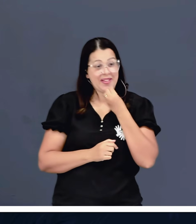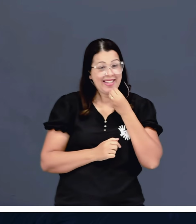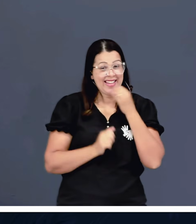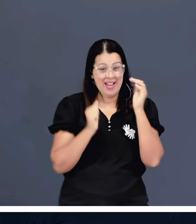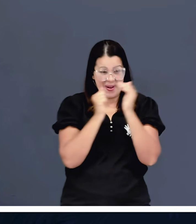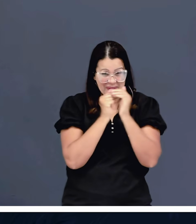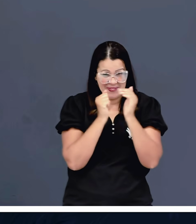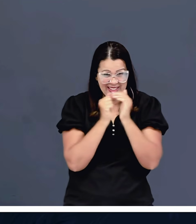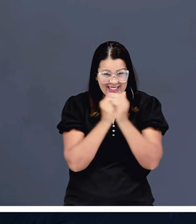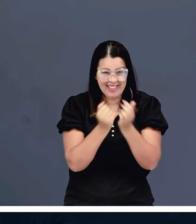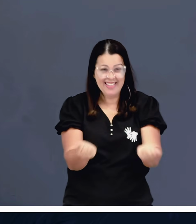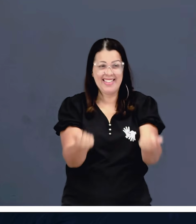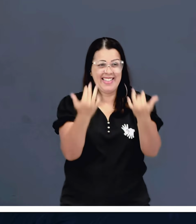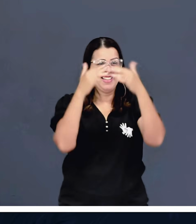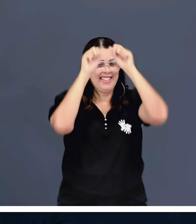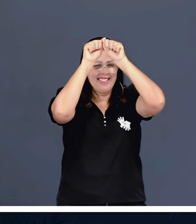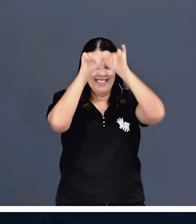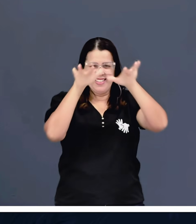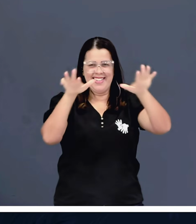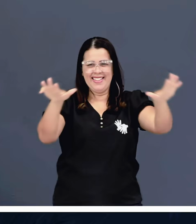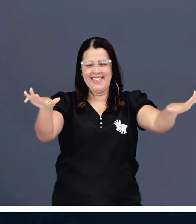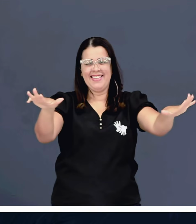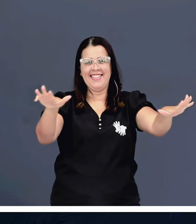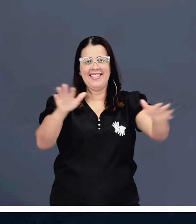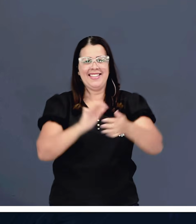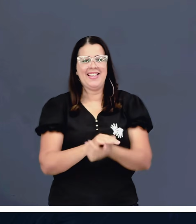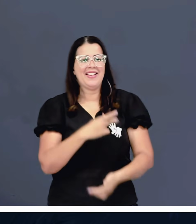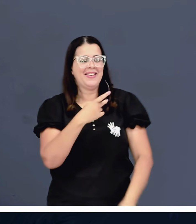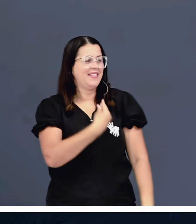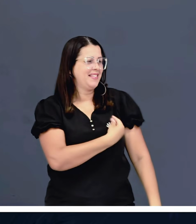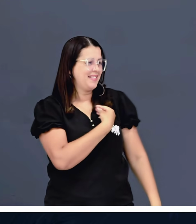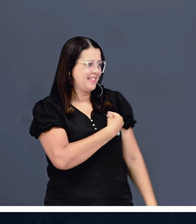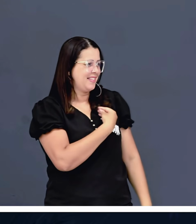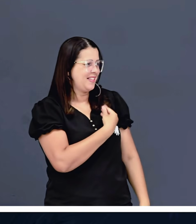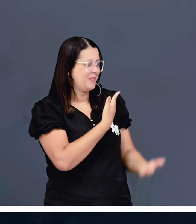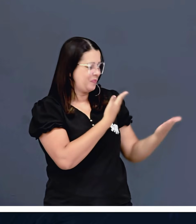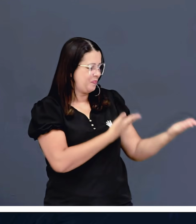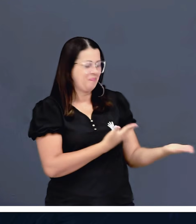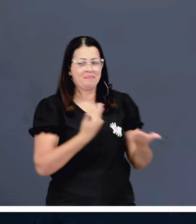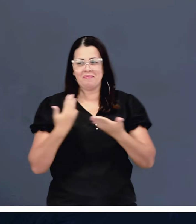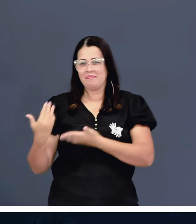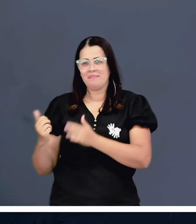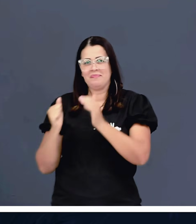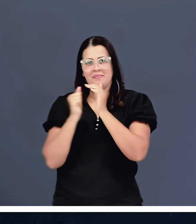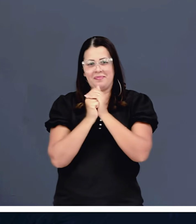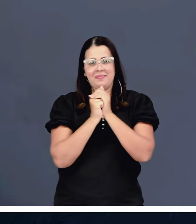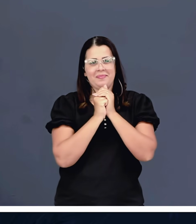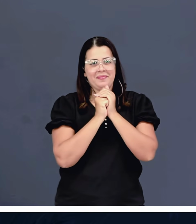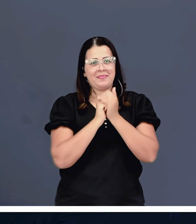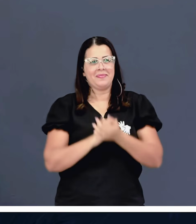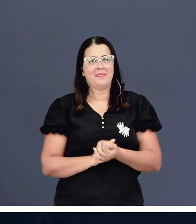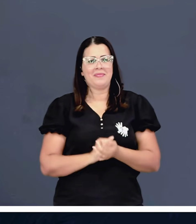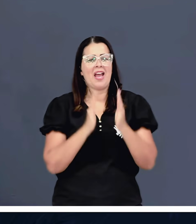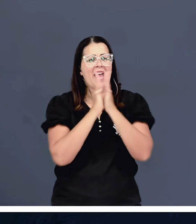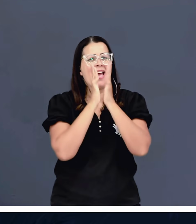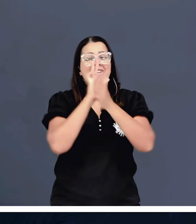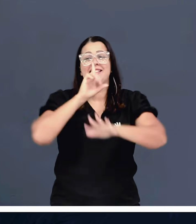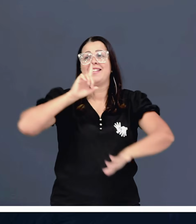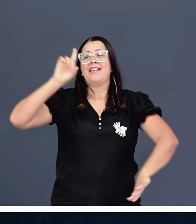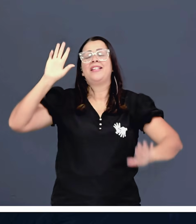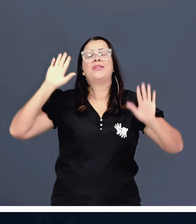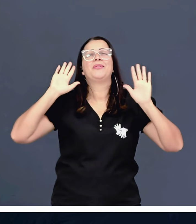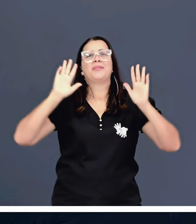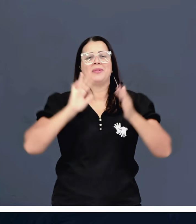para declarar, para ministrar a bênção do Senhor sobre a vida de alguém que está do nosso lado. Amém? Diga graças a